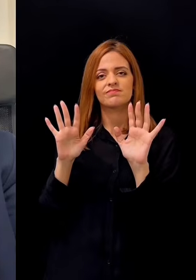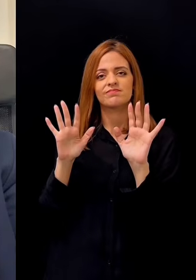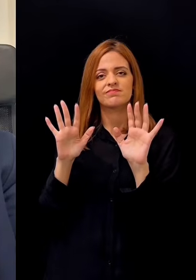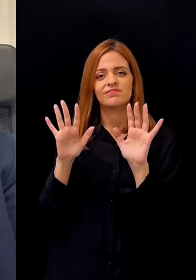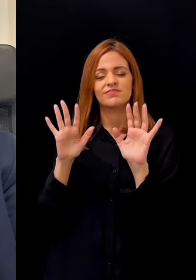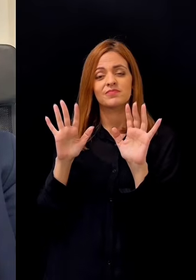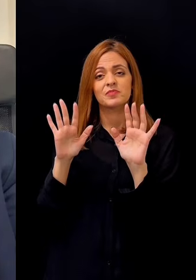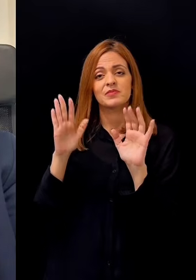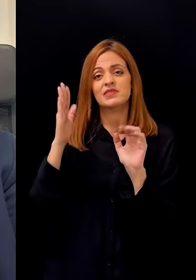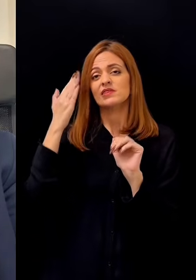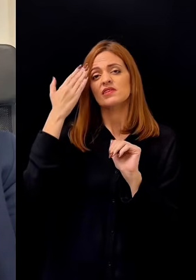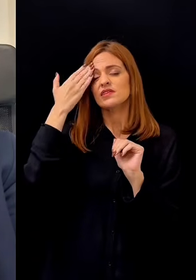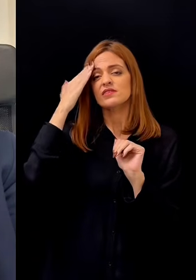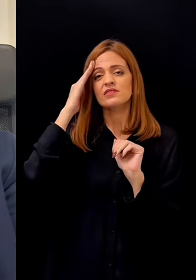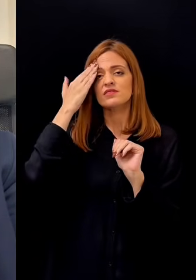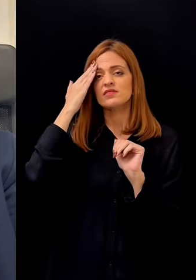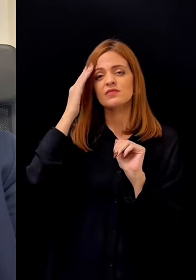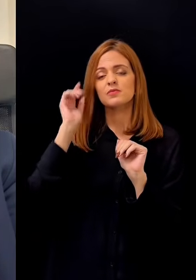entendê-lo,